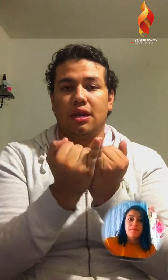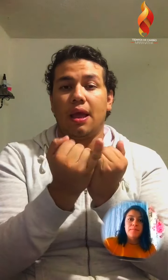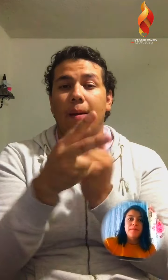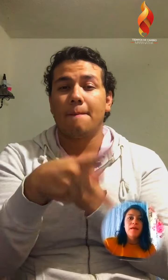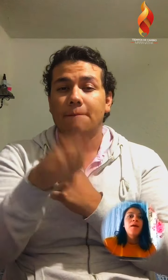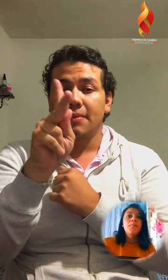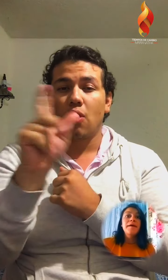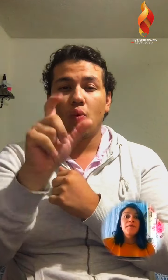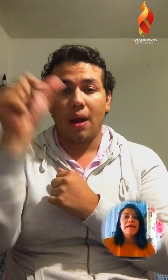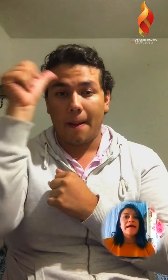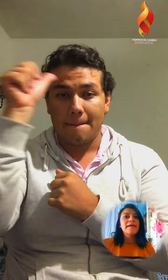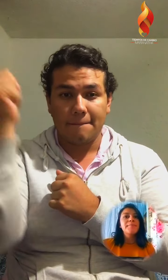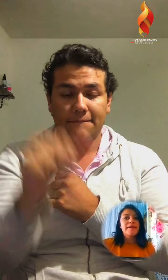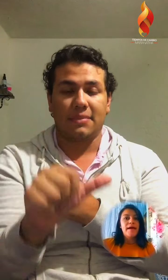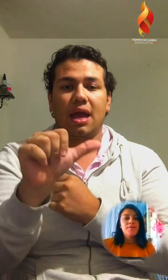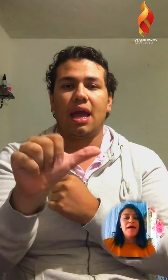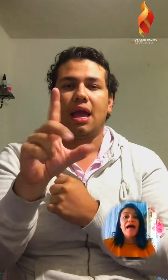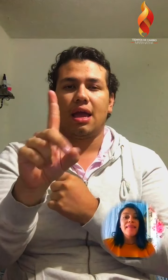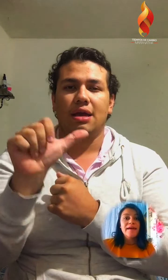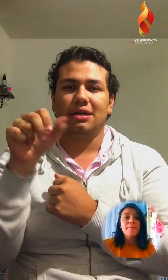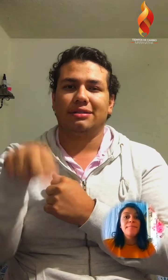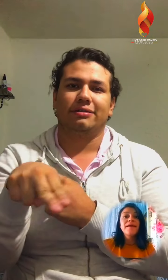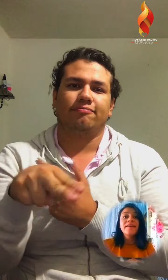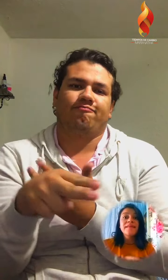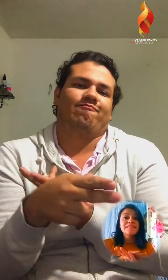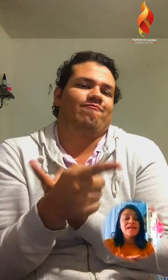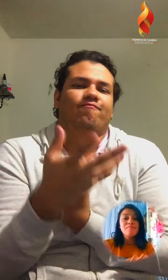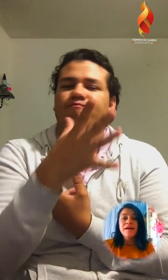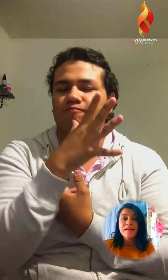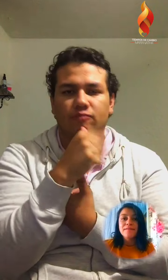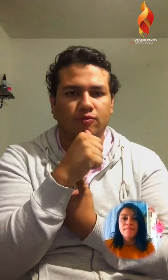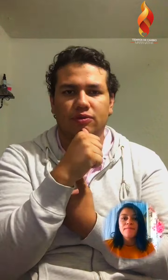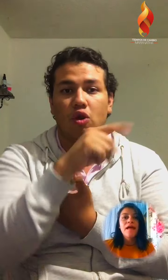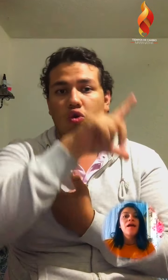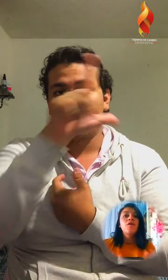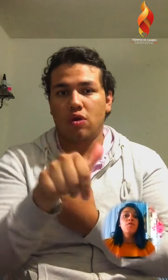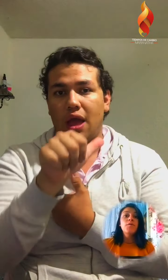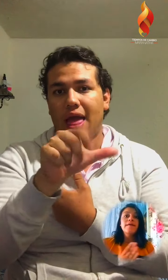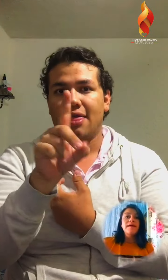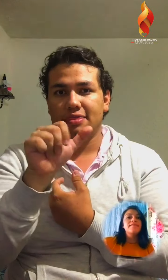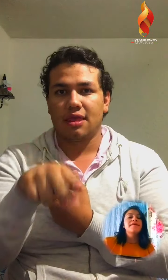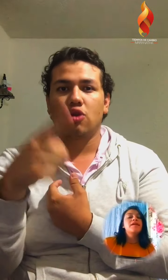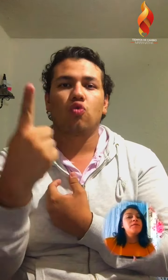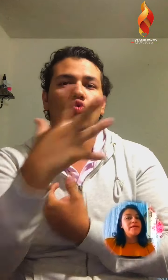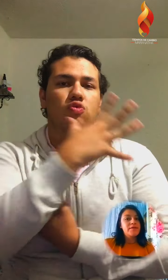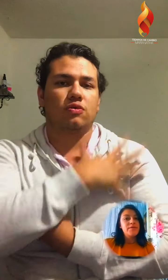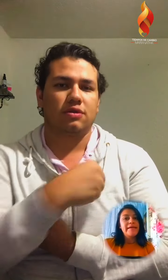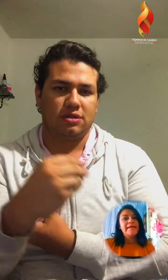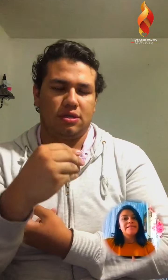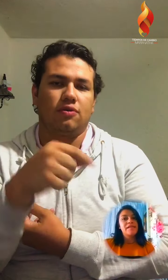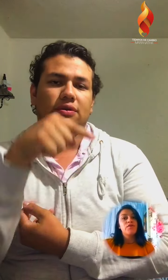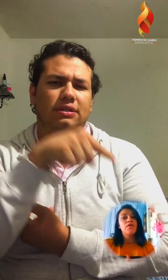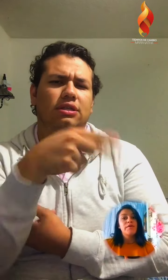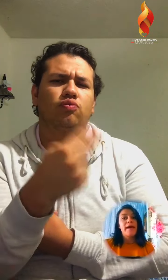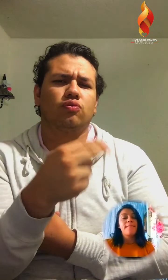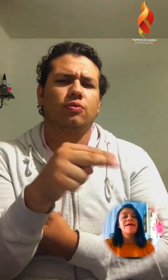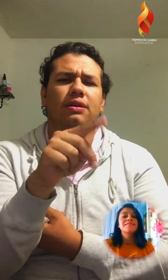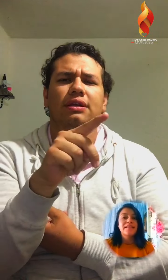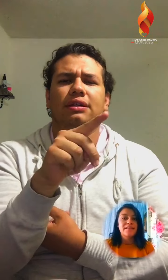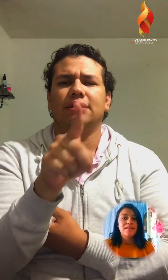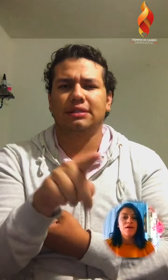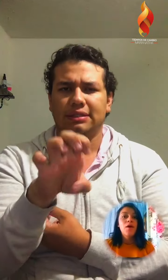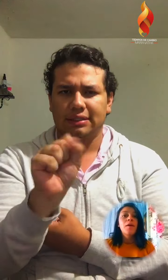mismo. Pero al caer en pecado, Adán pierde esa imagen. Luego Adán tiene un hijo y ese hijo lo